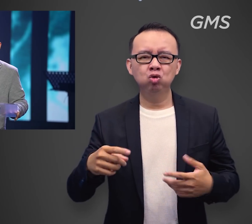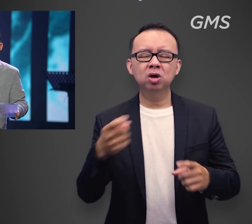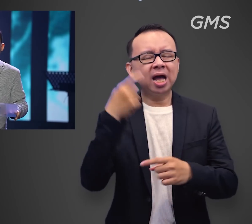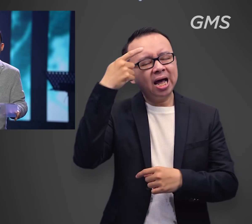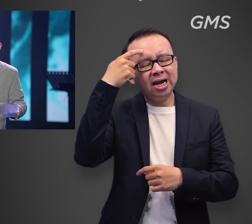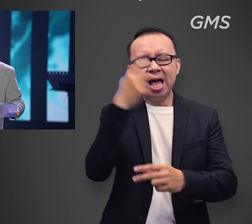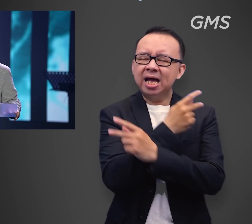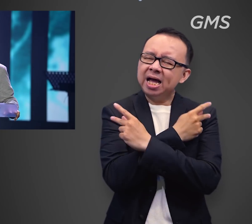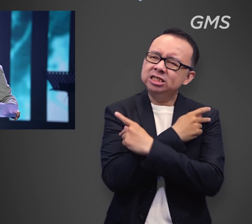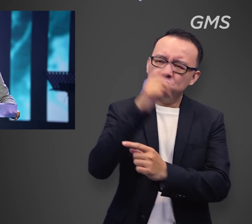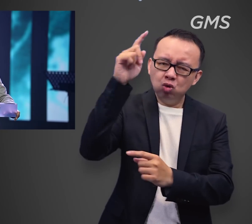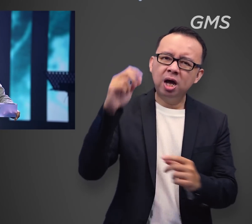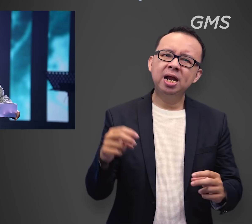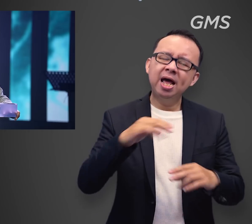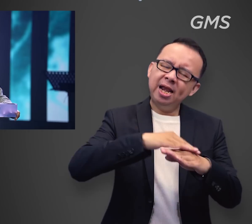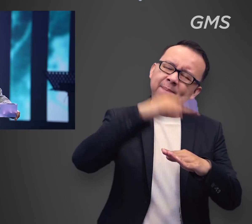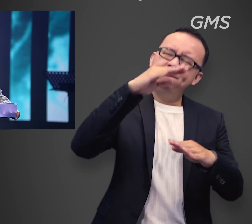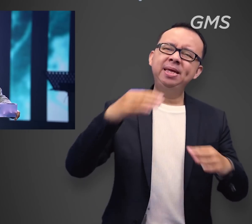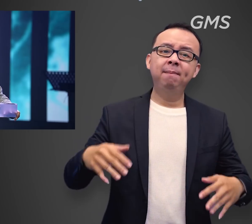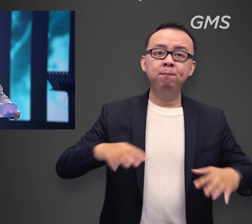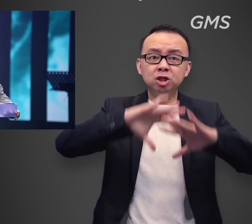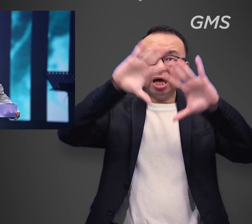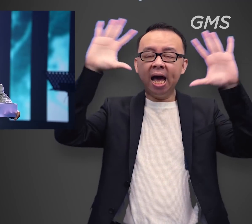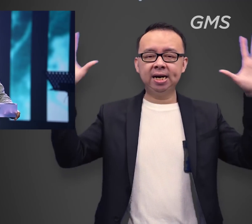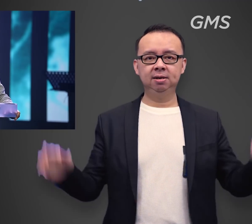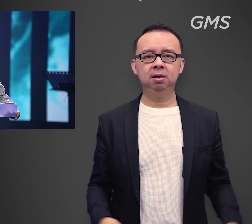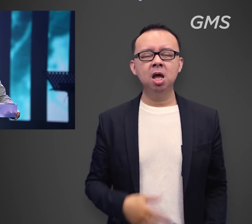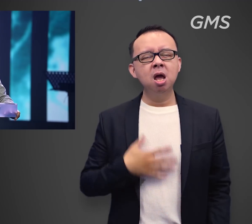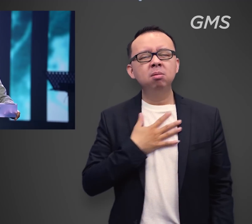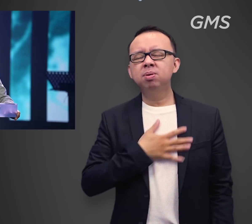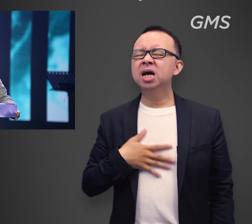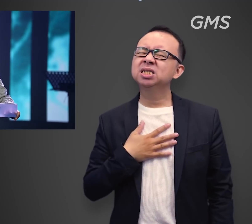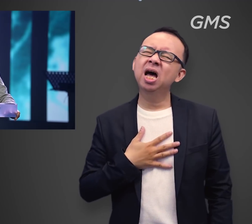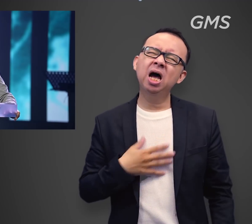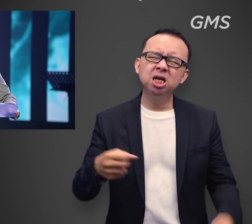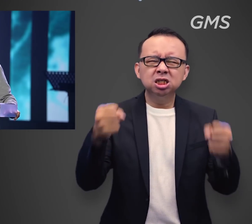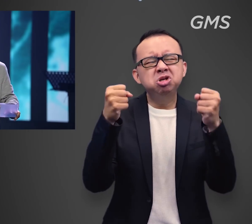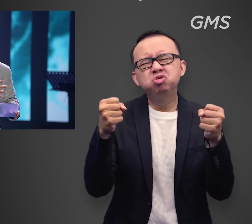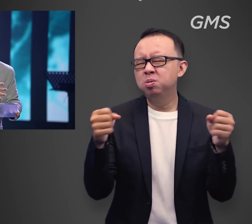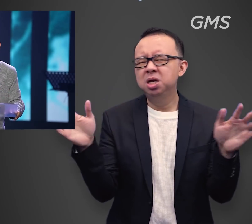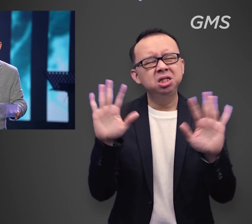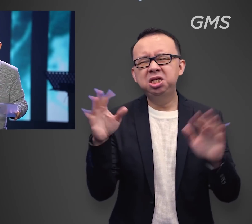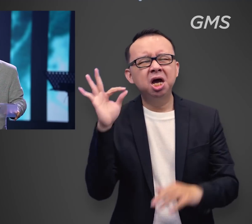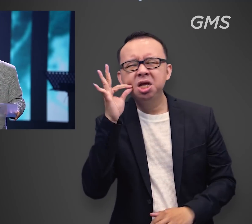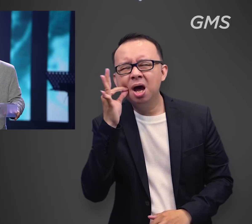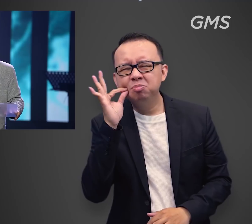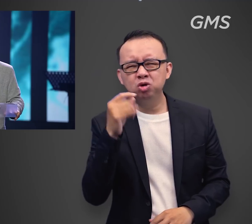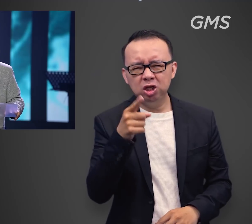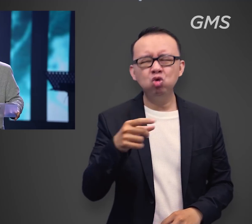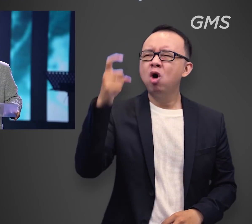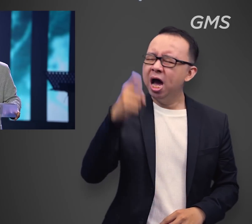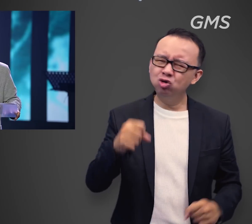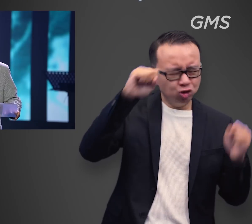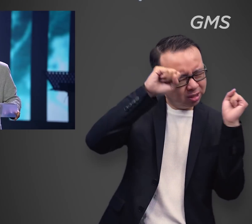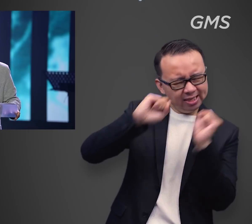yang terintimidasi hari ini. Perasaan terhukum. Perasaan tidak terampuni harus hilang dalam kehidupan kita. Anda adalah